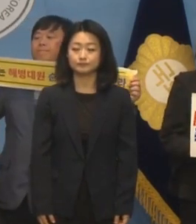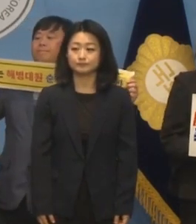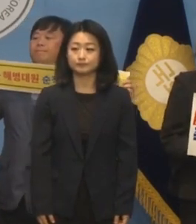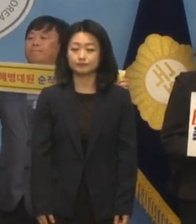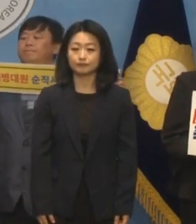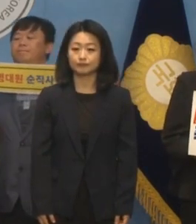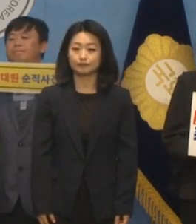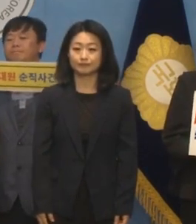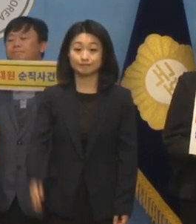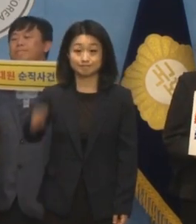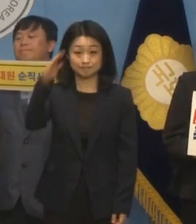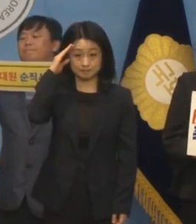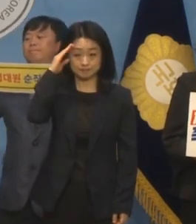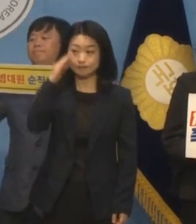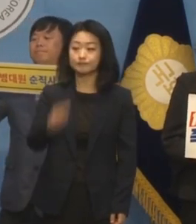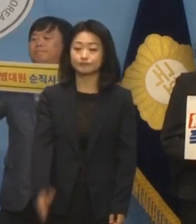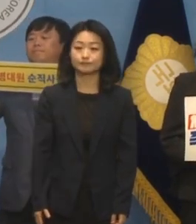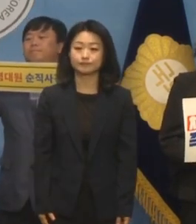필승!